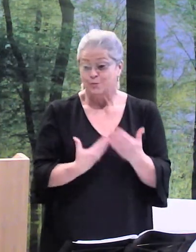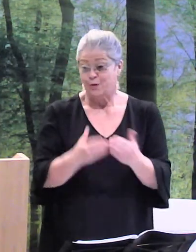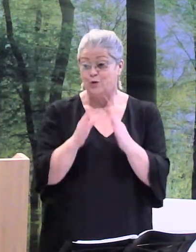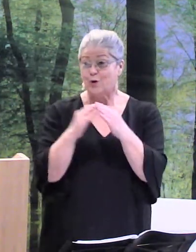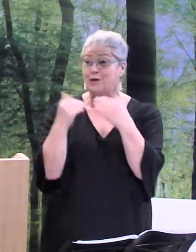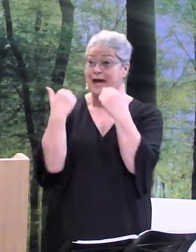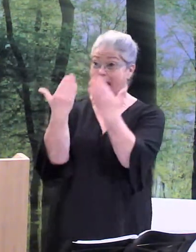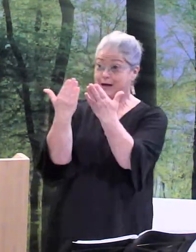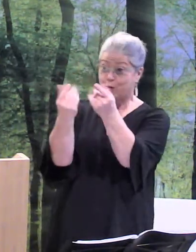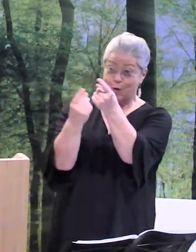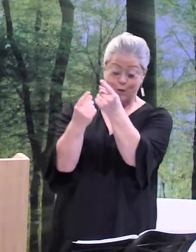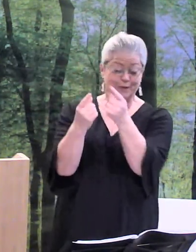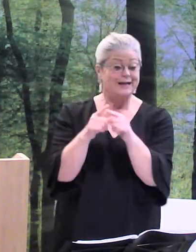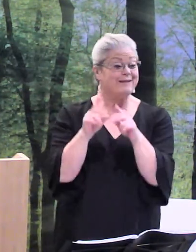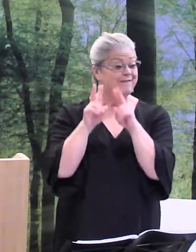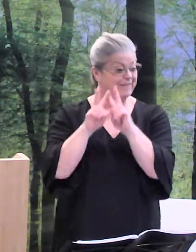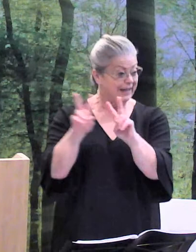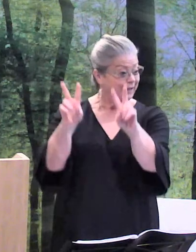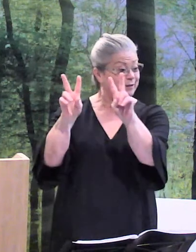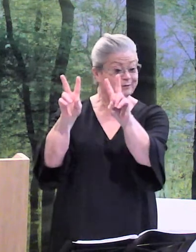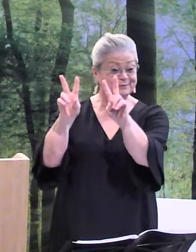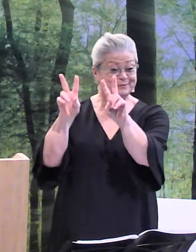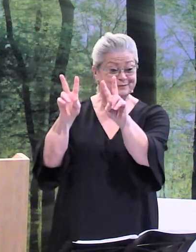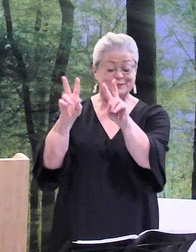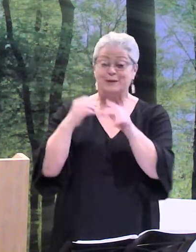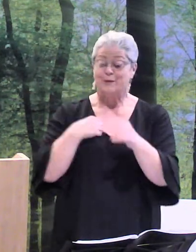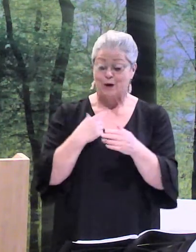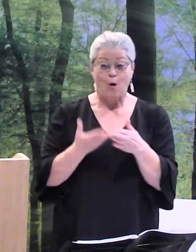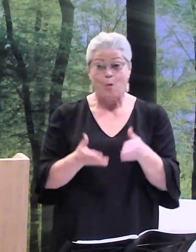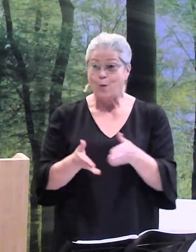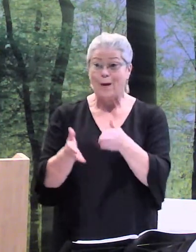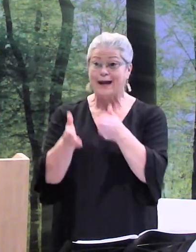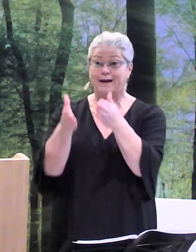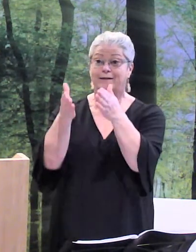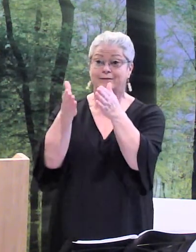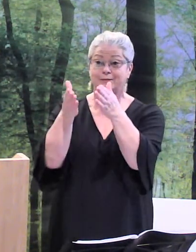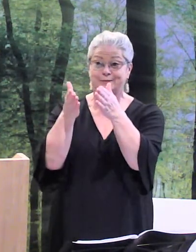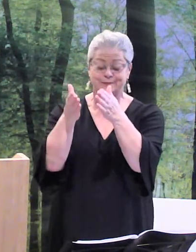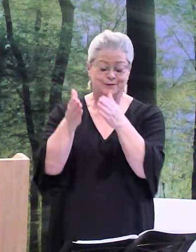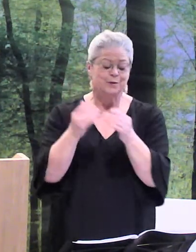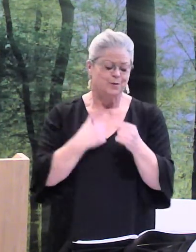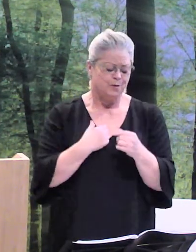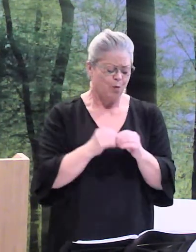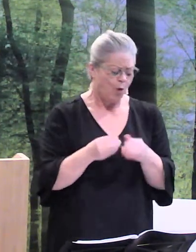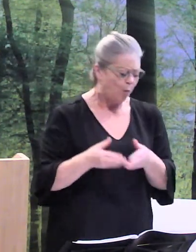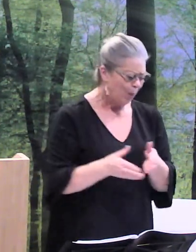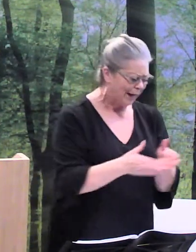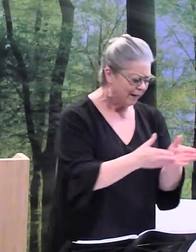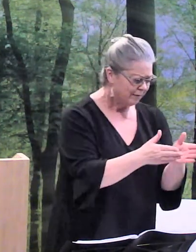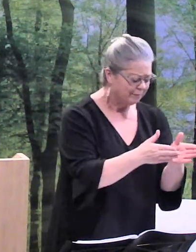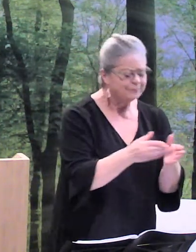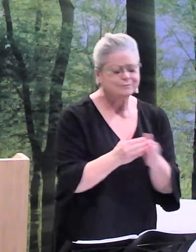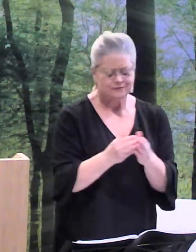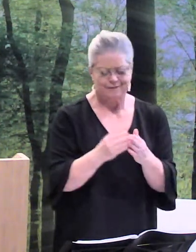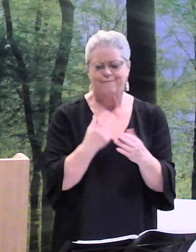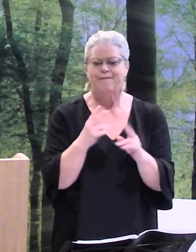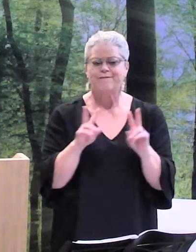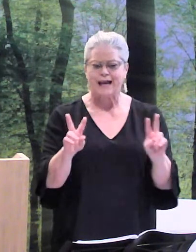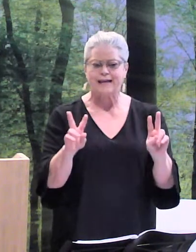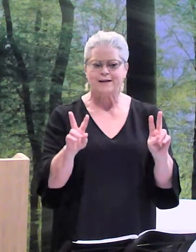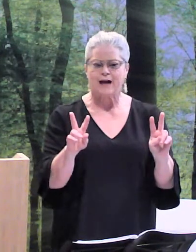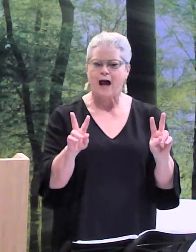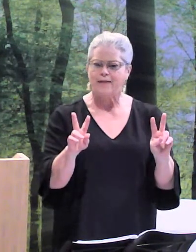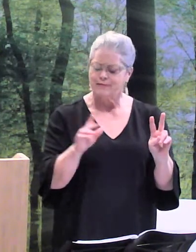bent thuisgekomen in de vrede waaraan wij nog op weg zijn, laten we nu in vrede gaan om